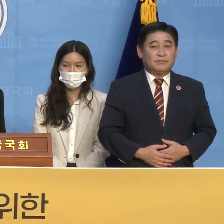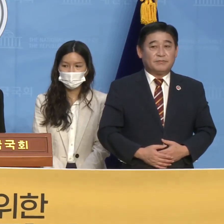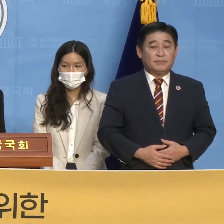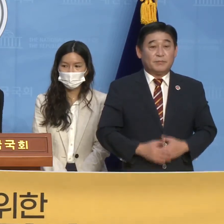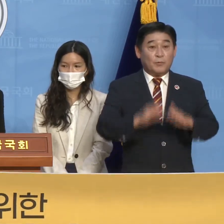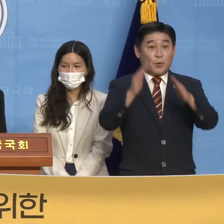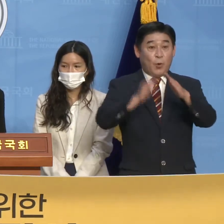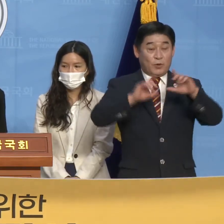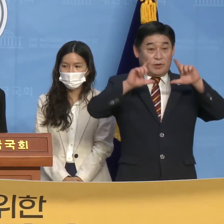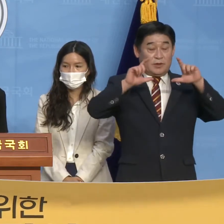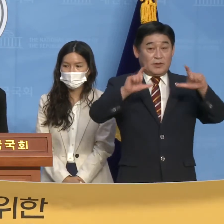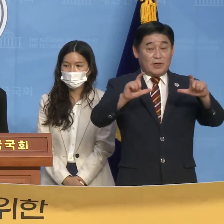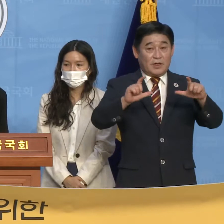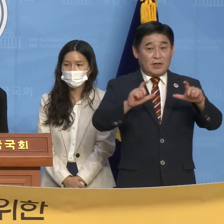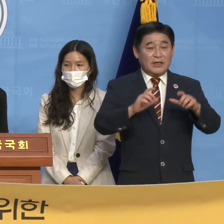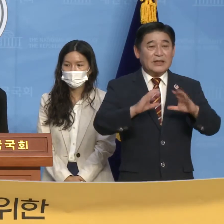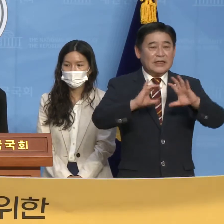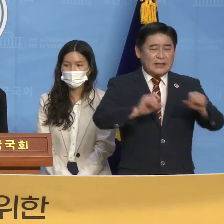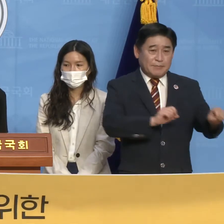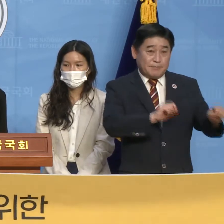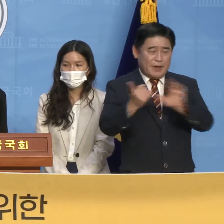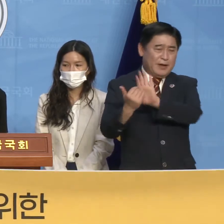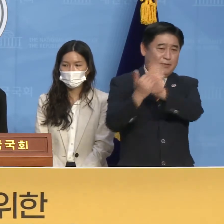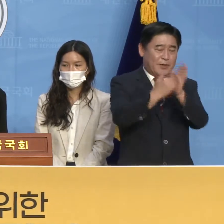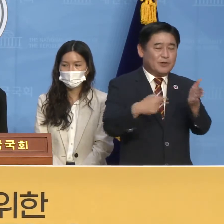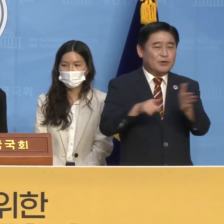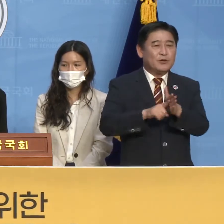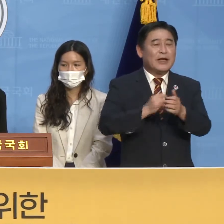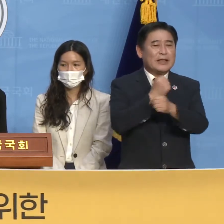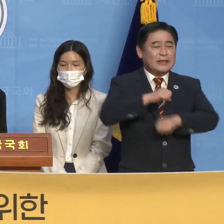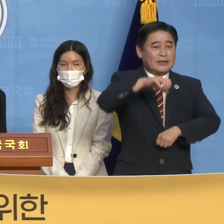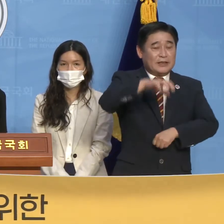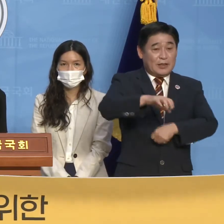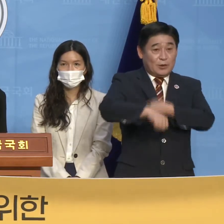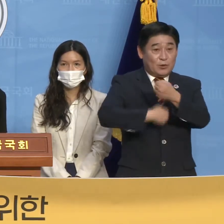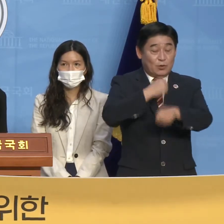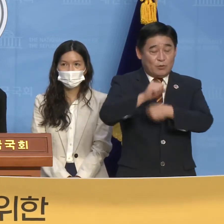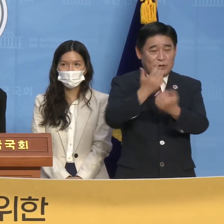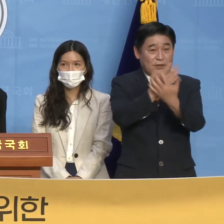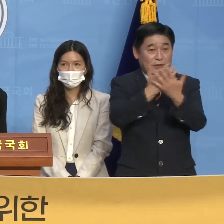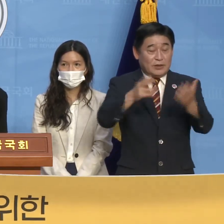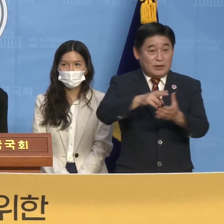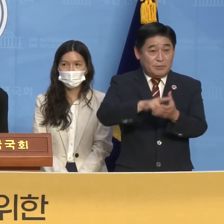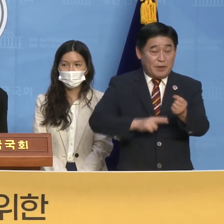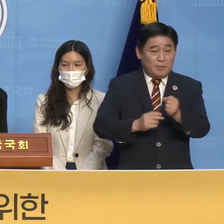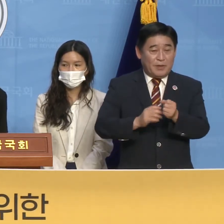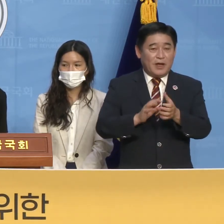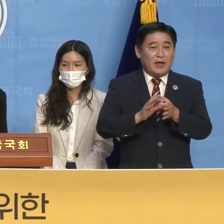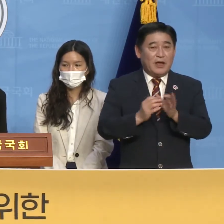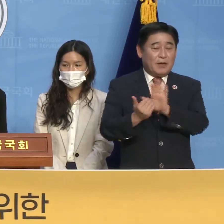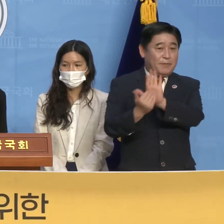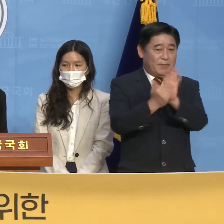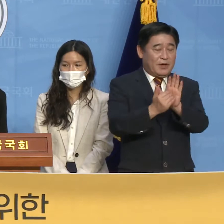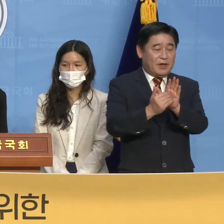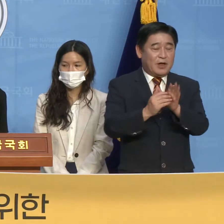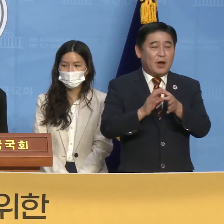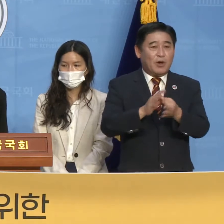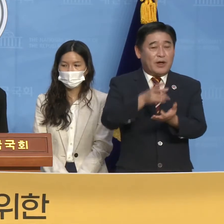공동 성명, 팬데믹 방지를 위한 야생동물 전시 판매 관리 강화 법안 발의를